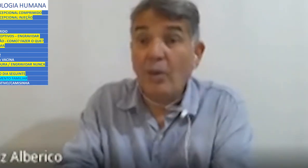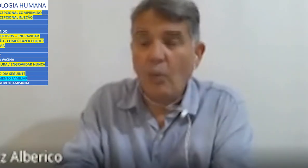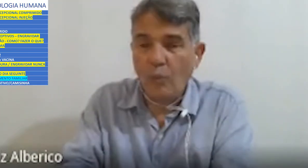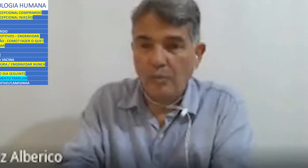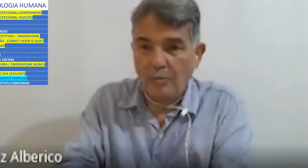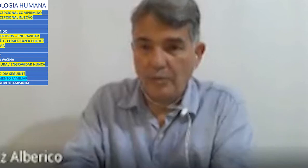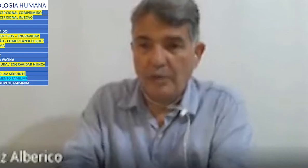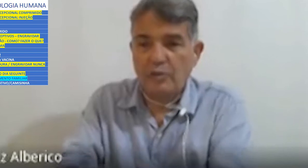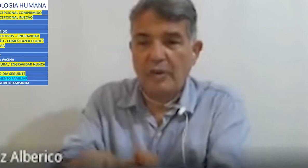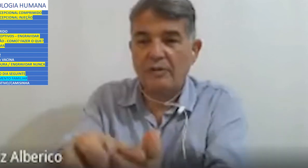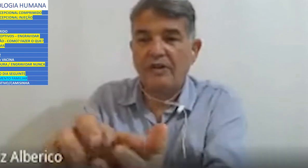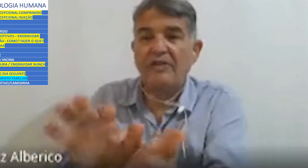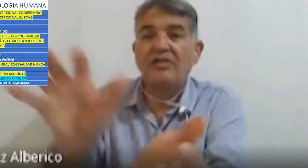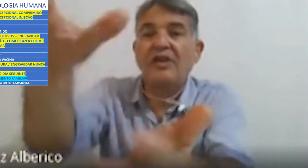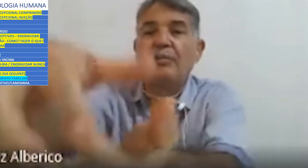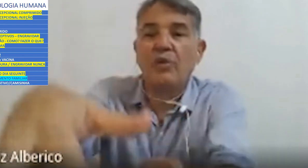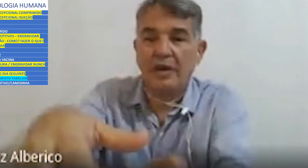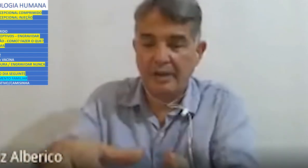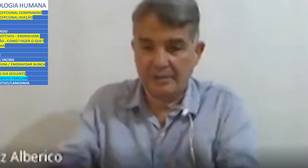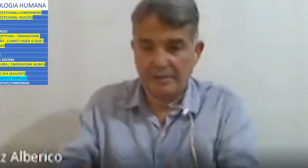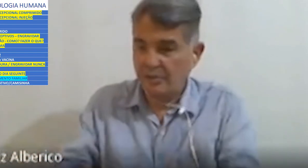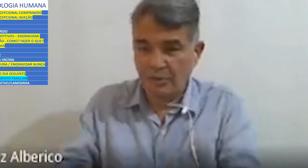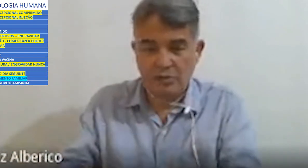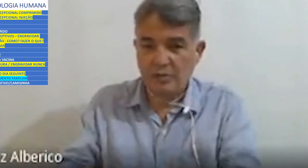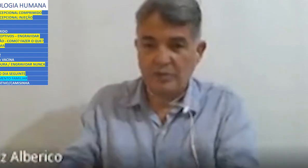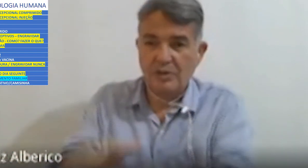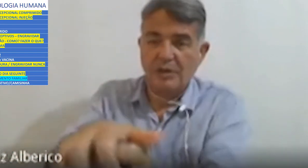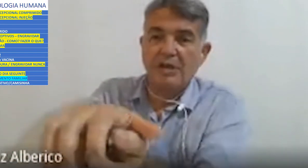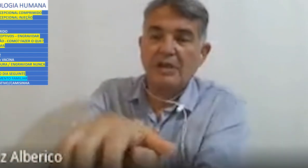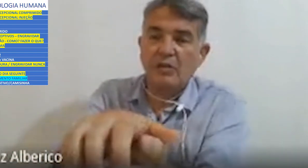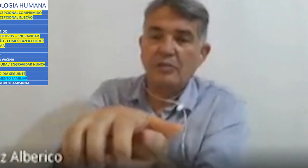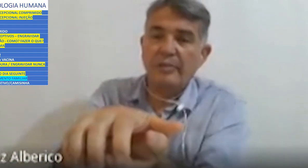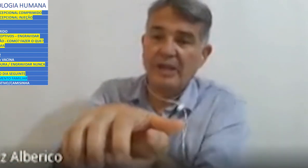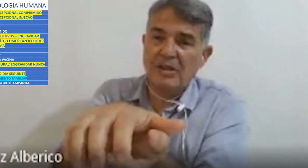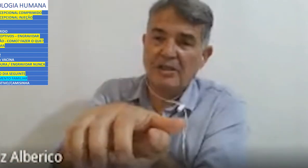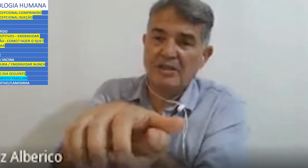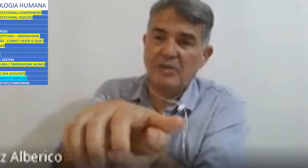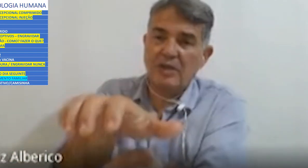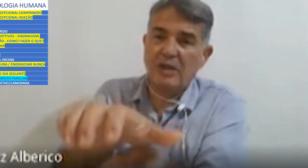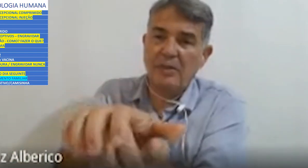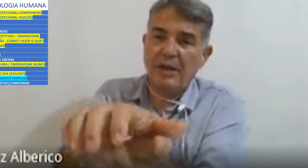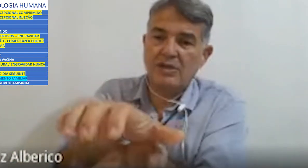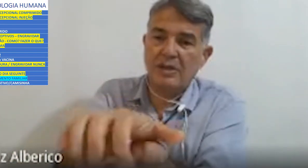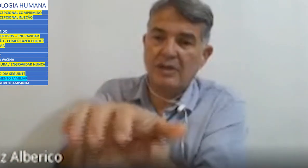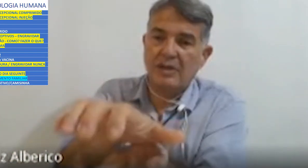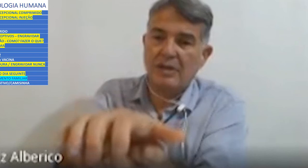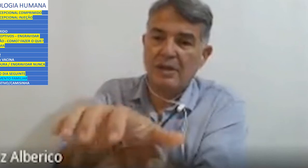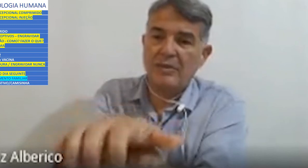Tubarão, né? O tubarão faz isso e a bucanha. Nós não somos. Então, prestem atenção que quem baixa é a